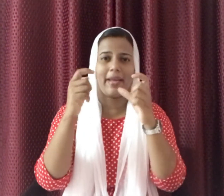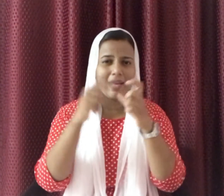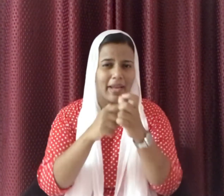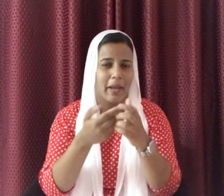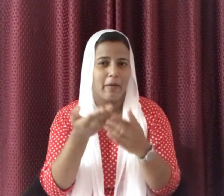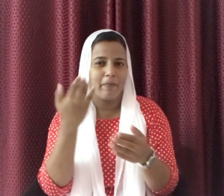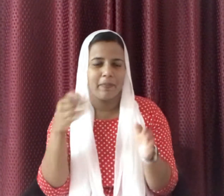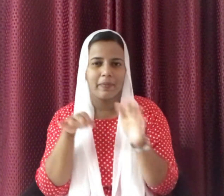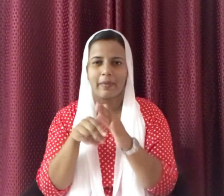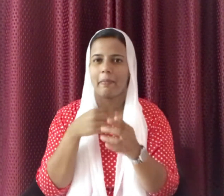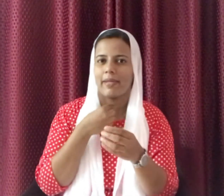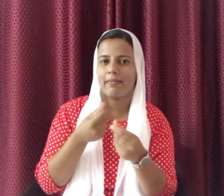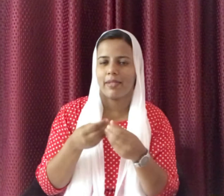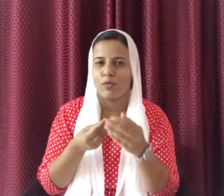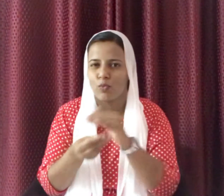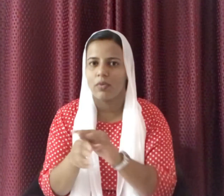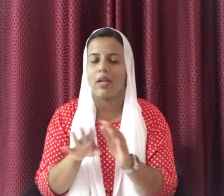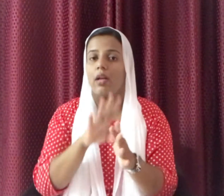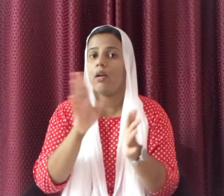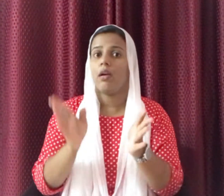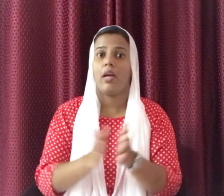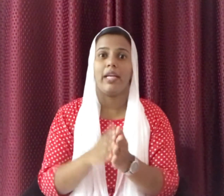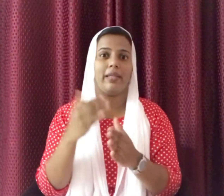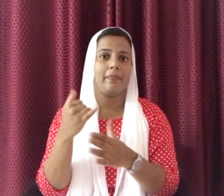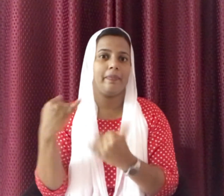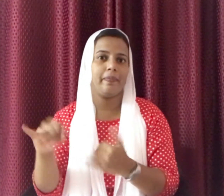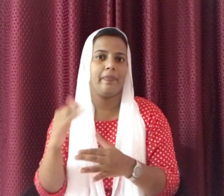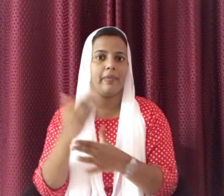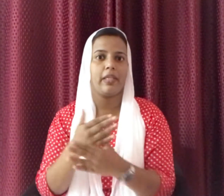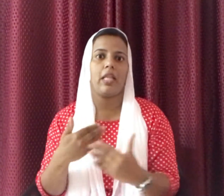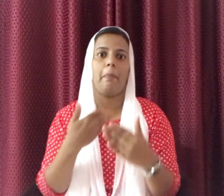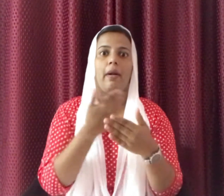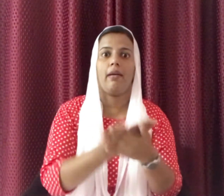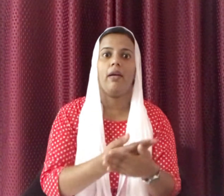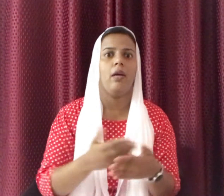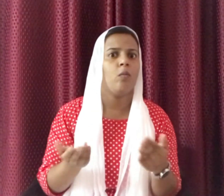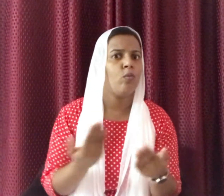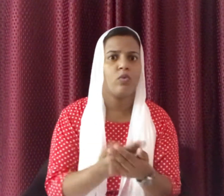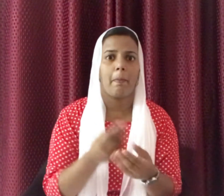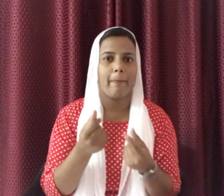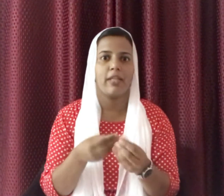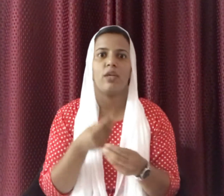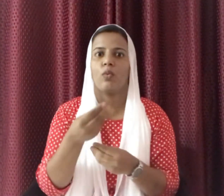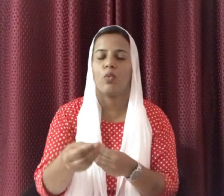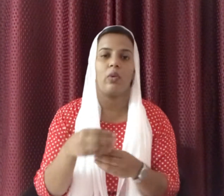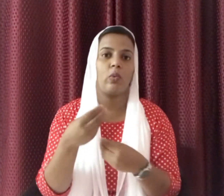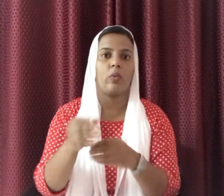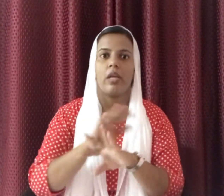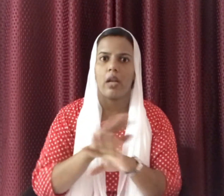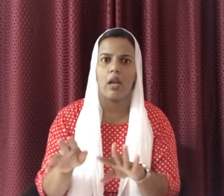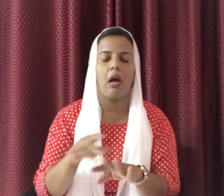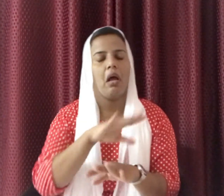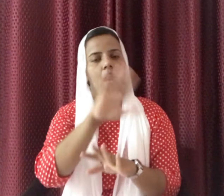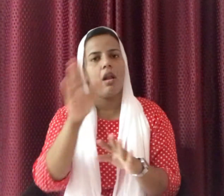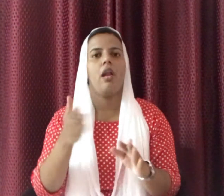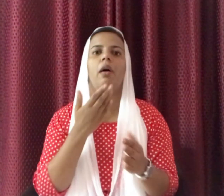പിൻവാതിലൂടെയുള്ള പ്രവർത്തനങ്ങൾ തിന്മയാണ്, മറ്റൊരുത്തരും ദോഷം ചെയ്തിട്ട് മുന്നോട്ട് വന്നു നോക്കുന്ന തിന്മയാണ്, ഒരുത്തരം കാശ് മേടിച്ചിട്ട് കൊടുക്കാതിരിക്കുന്ന തിന്മയാണ്,